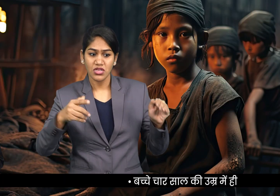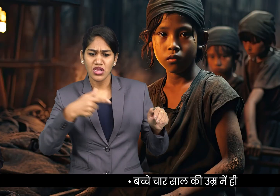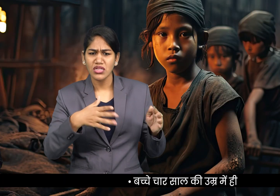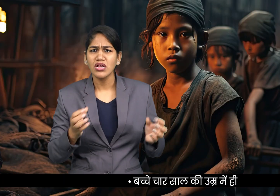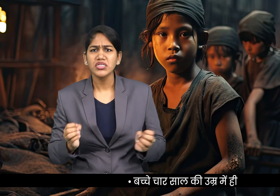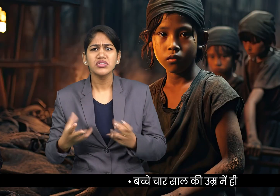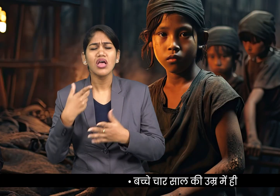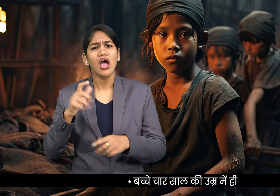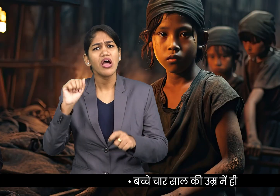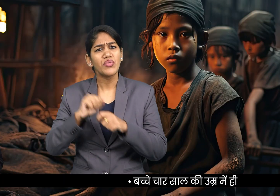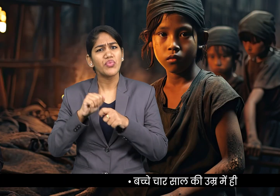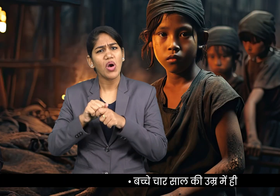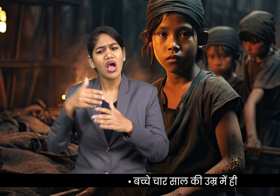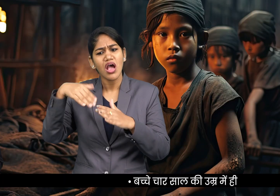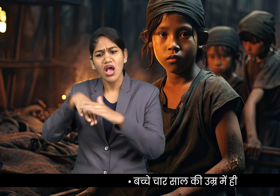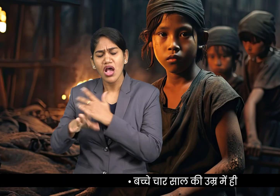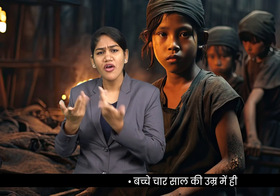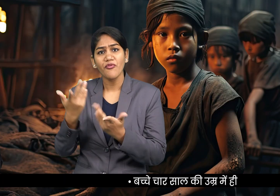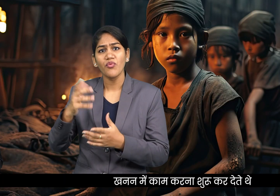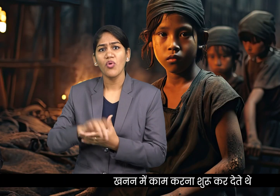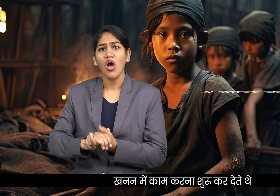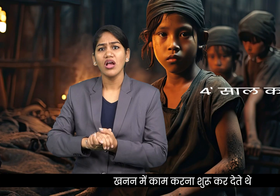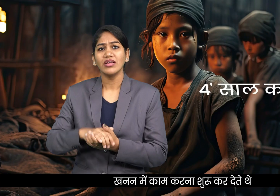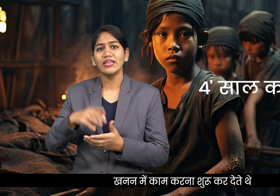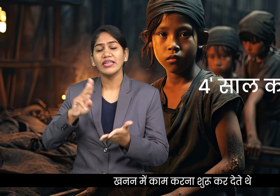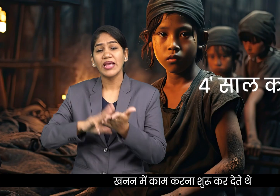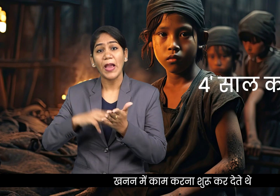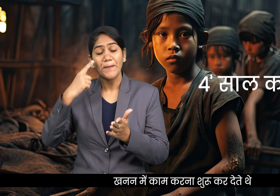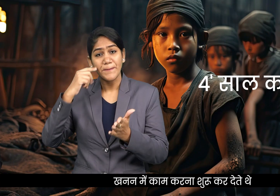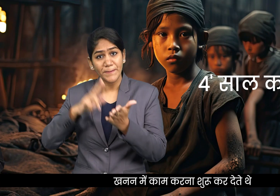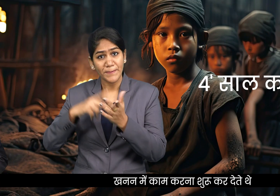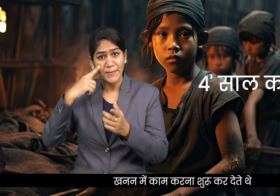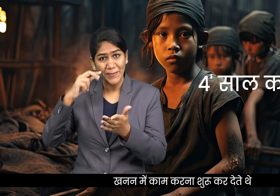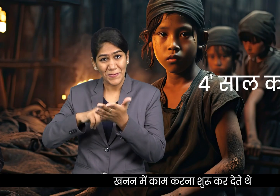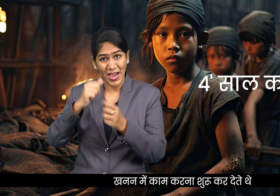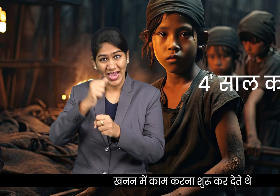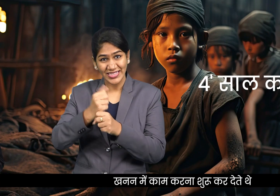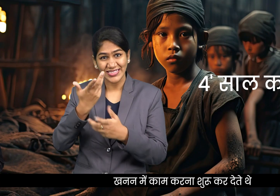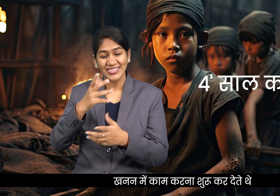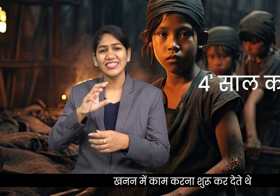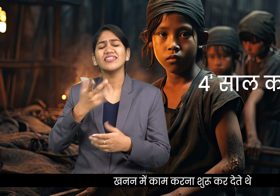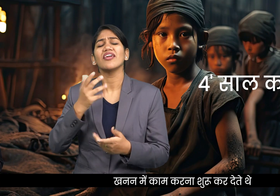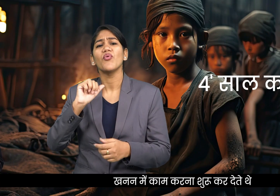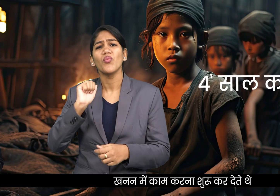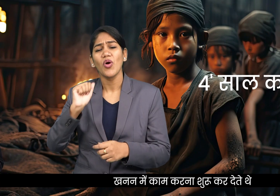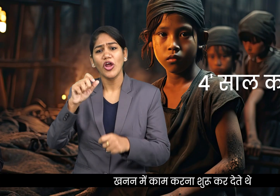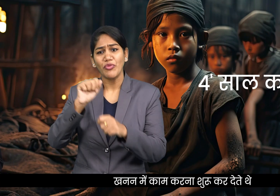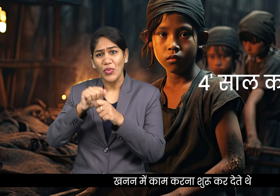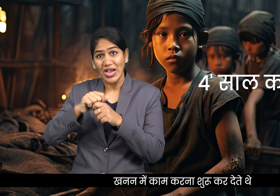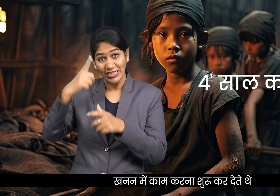बच्चे 4 साल की उम्र में ही खान में काम करना शुरू कर देते थे,